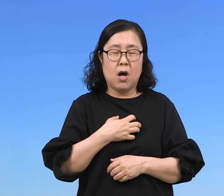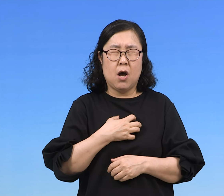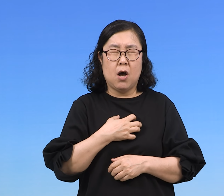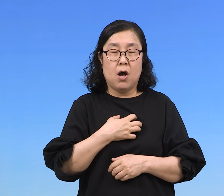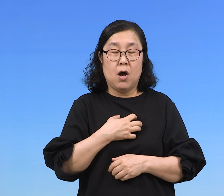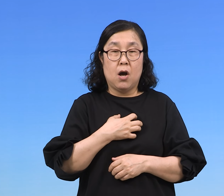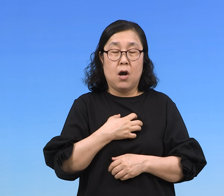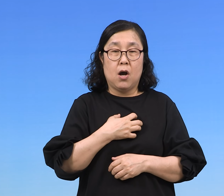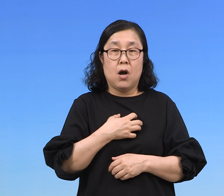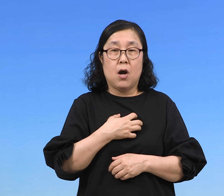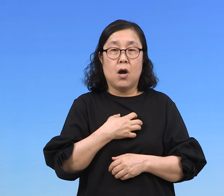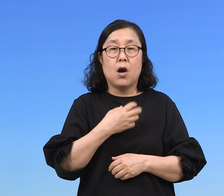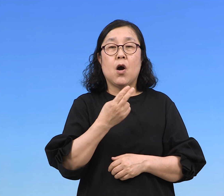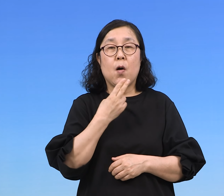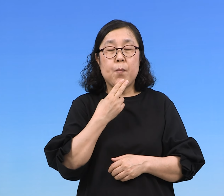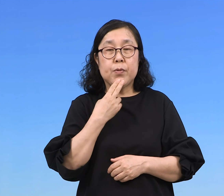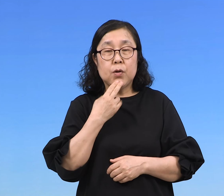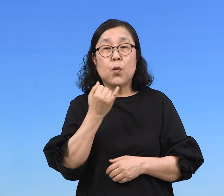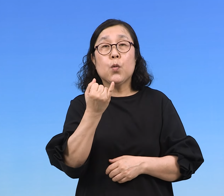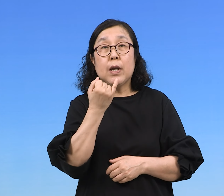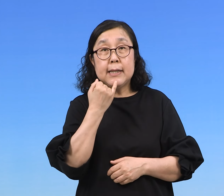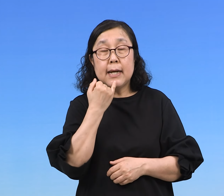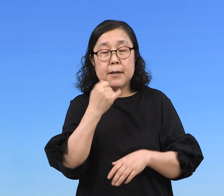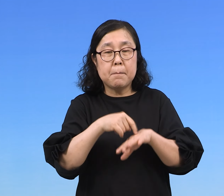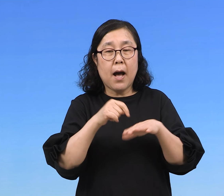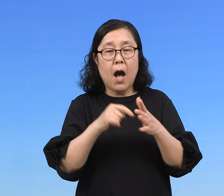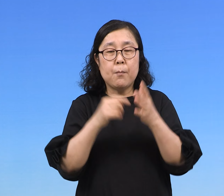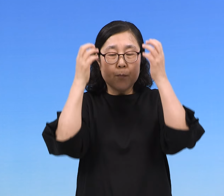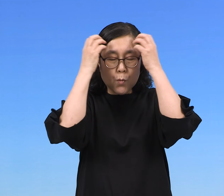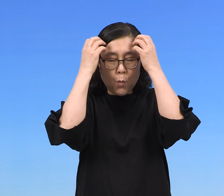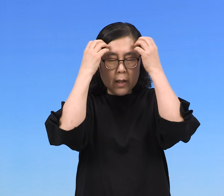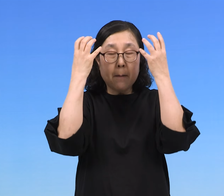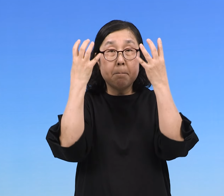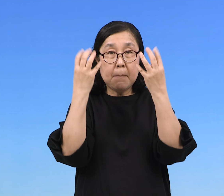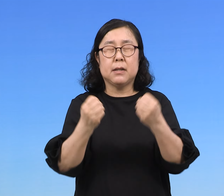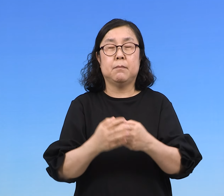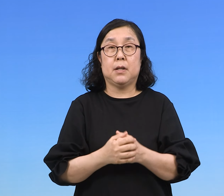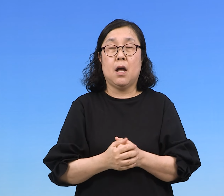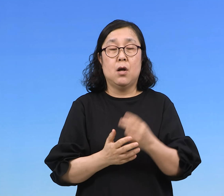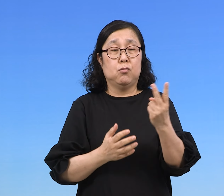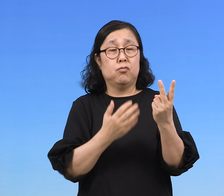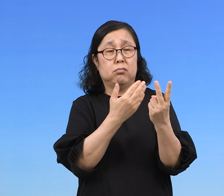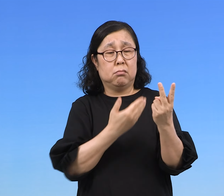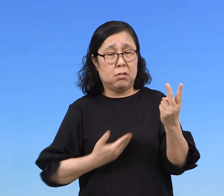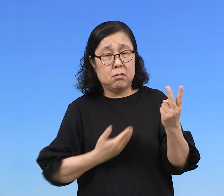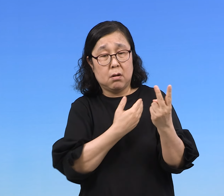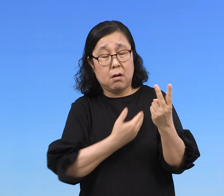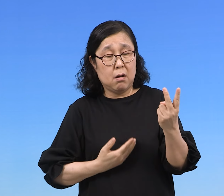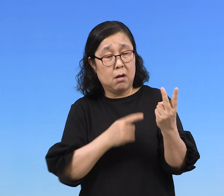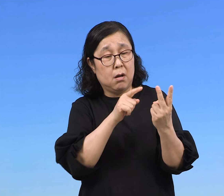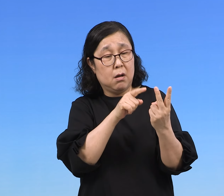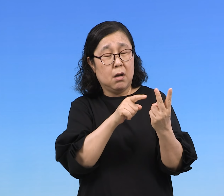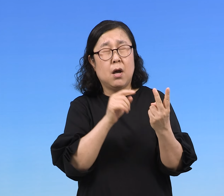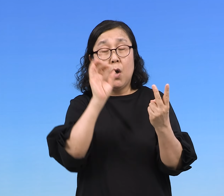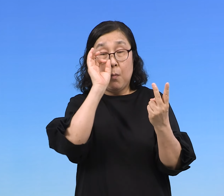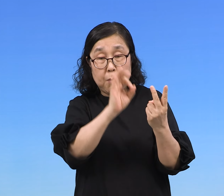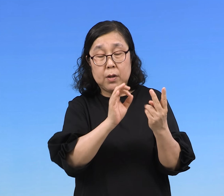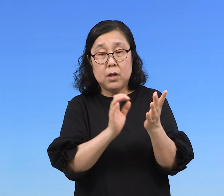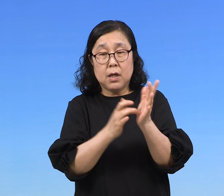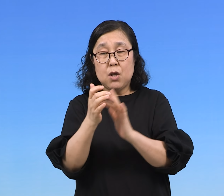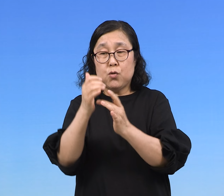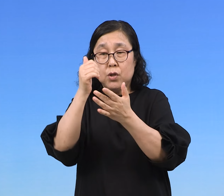되는 마음고생이라는 거 아십니까? 이 두 제자가 그런 거 아닙니까? 아니 지금 부활하신 주님, 그 주님을